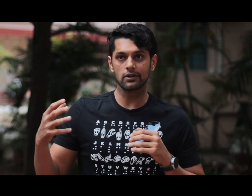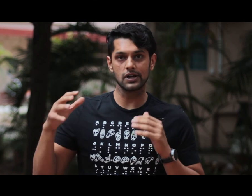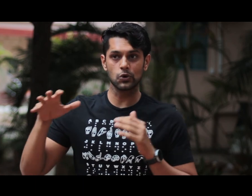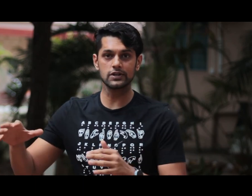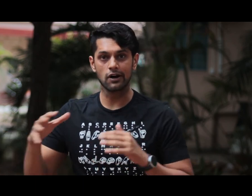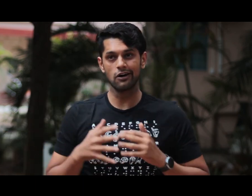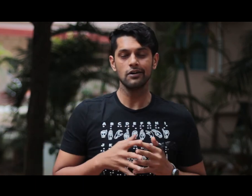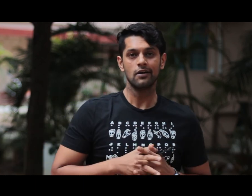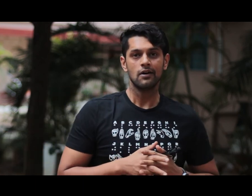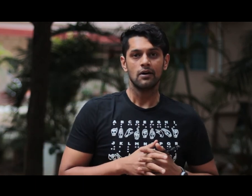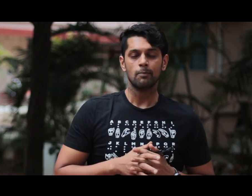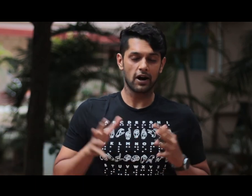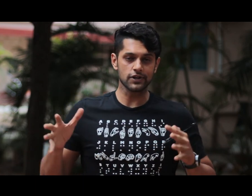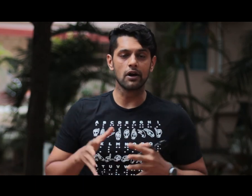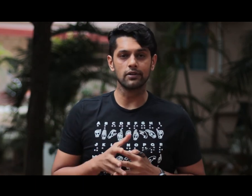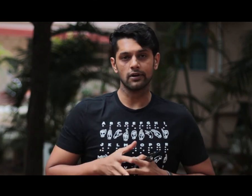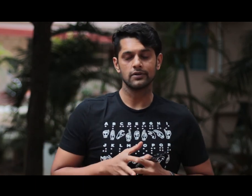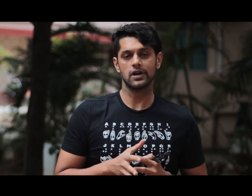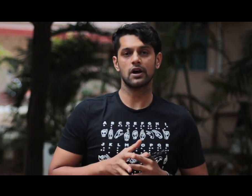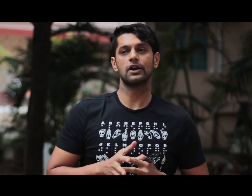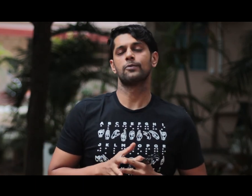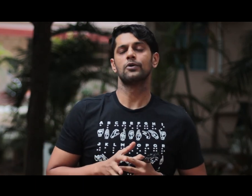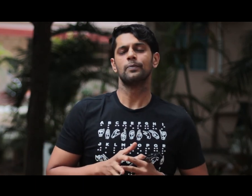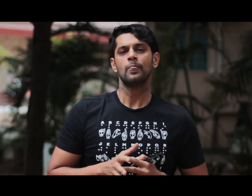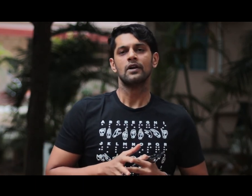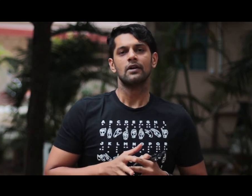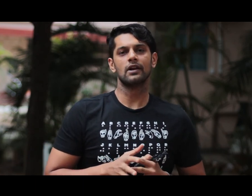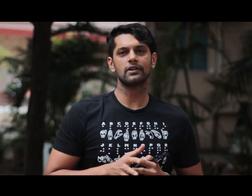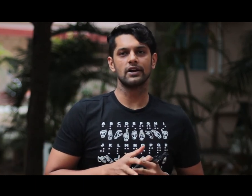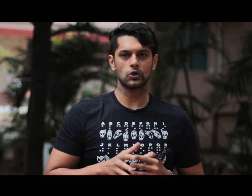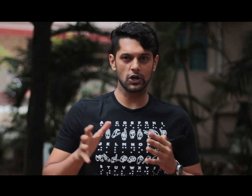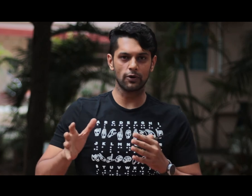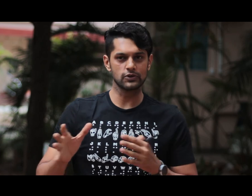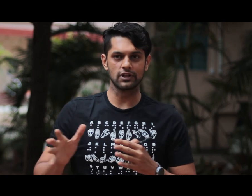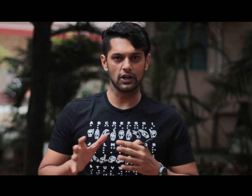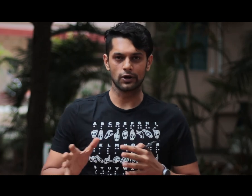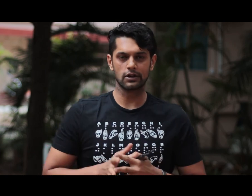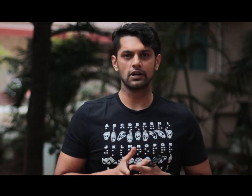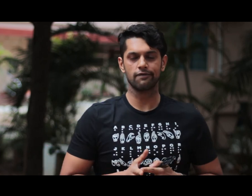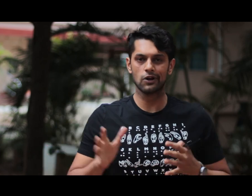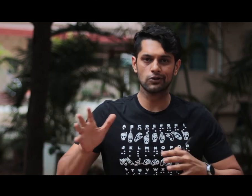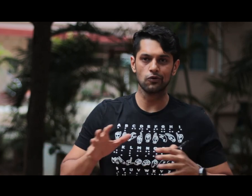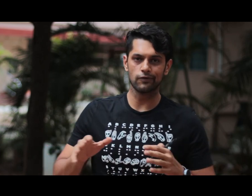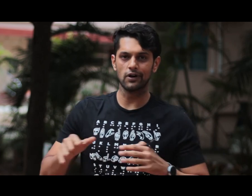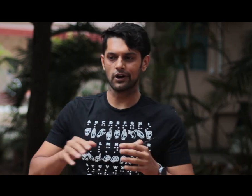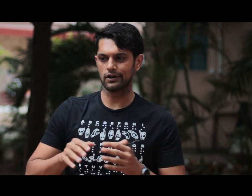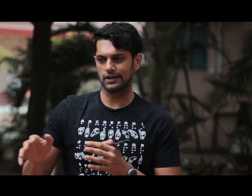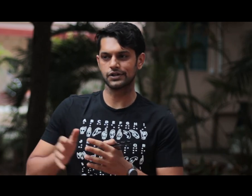their stories are heard. ಭಾಳ ಚೆನ್ನಾಗಿ ಹೇಳ್ತಾರೆ ಜಯಂತ್ ಕಾಕಿನವರು. ಏನಂದ್ರೆ ಜೊತೆಗಿರುವ ಒಂದು ಚಂದಿರ ಅನ್ನೋ ನಾಟಕದಲ್ಲಿ ಫಿಲ್ಲರ್ ಒಂದು ರೂಫ್ ಅದರ ಟ್ರಾನ್ಸಿಷನ್